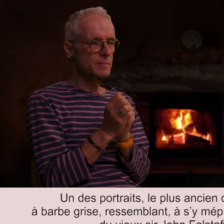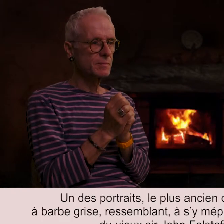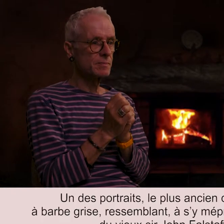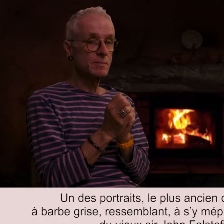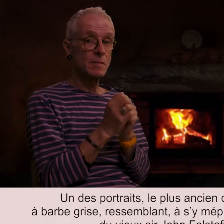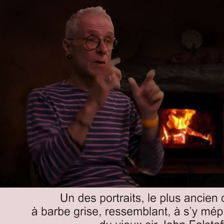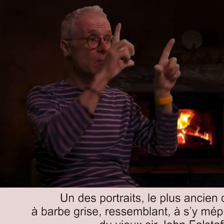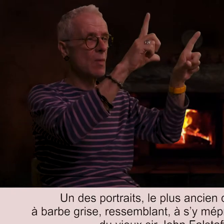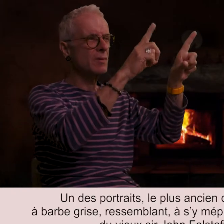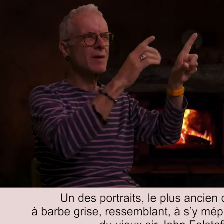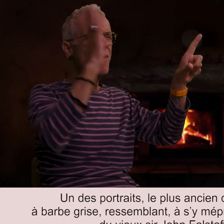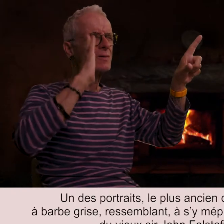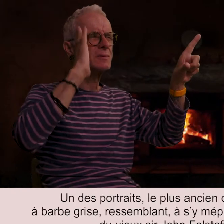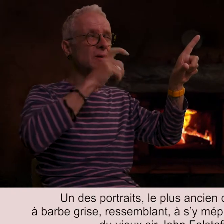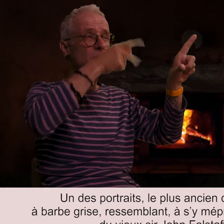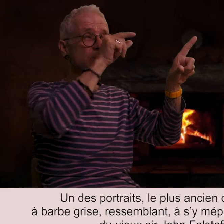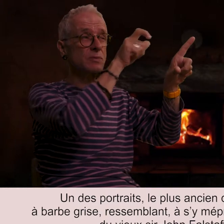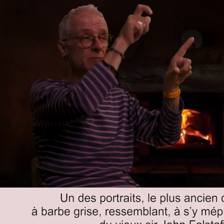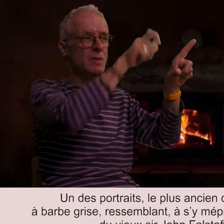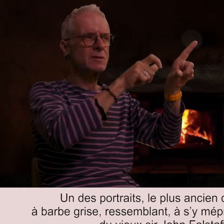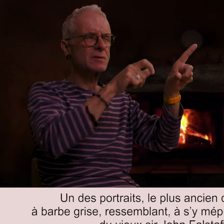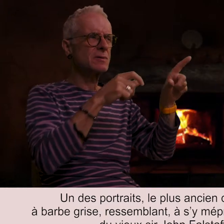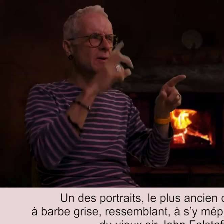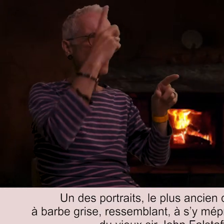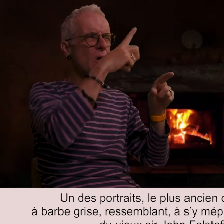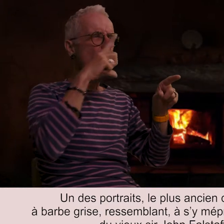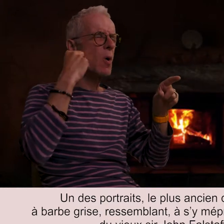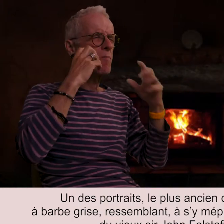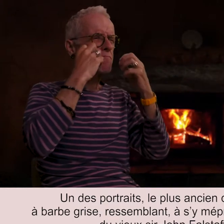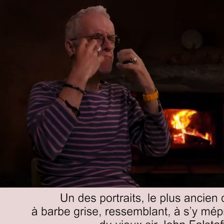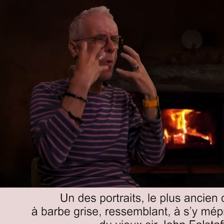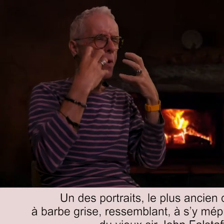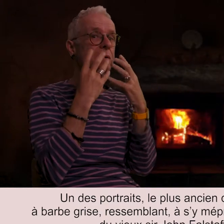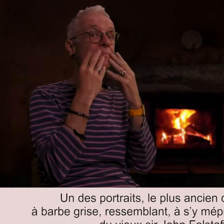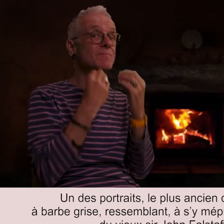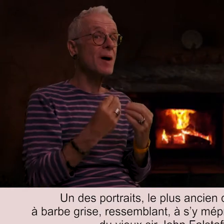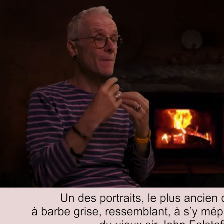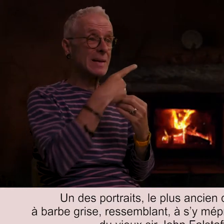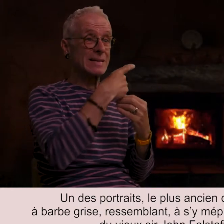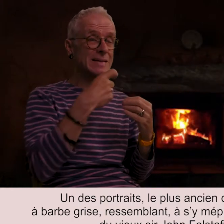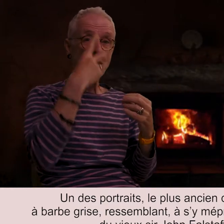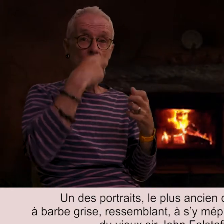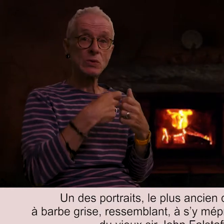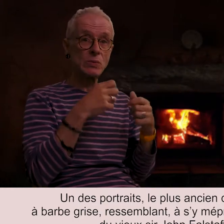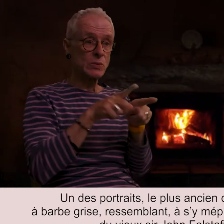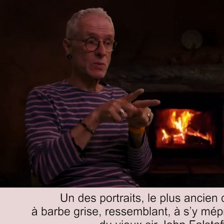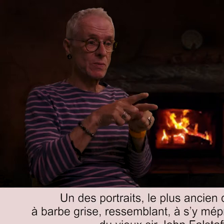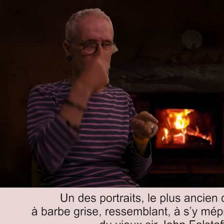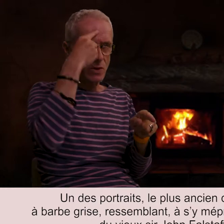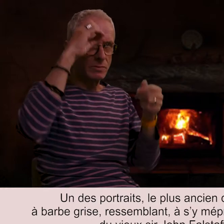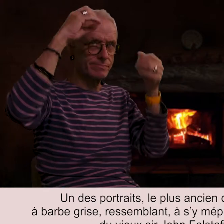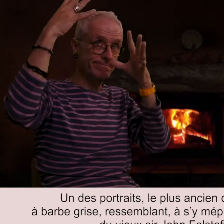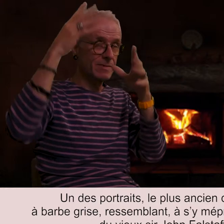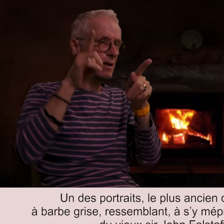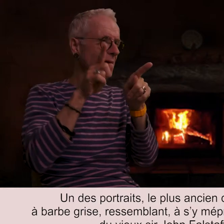Un des portraits, le plus ancien de tous, celui d'un gros joufflu à barbe grise, ressemblant ainsi m'éprendre à l'idée que je me